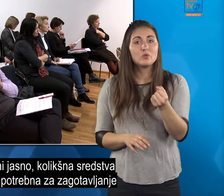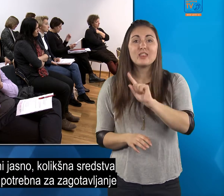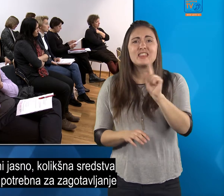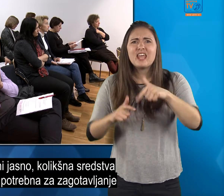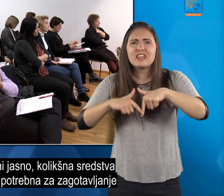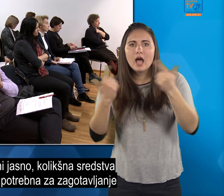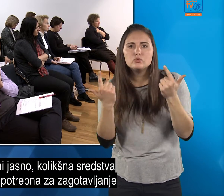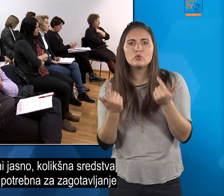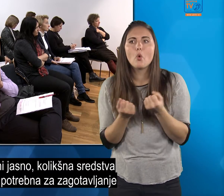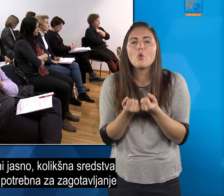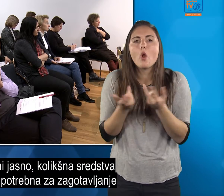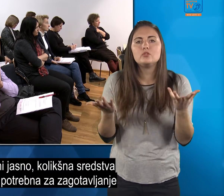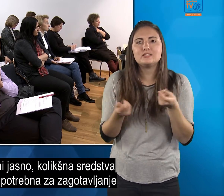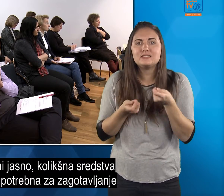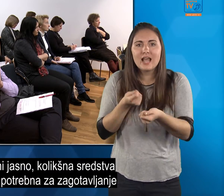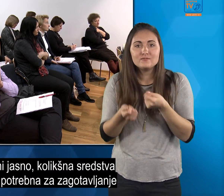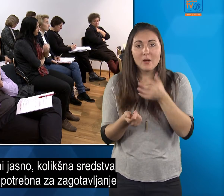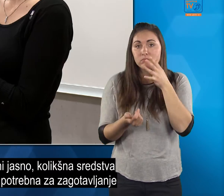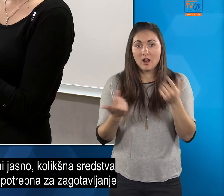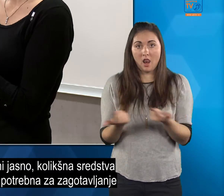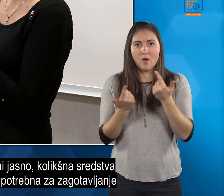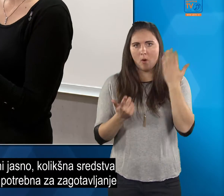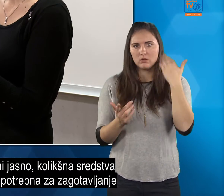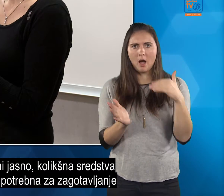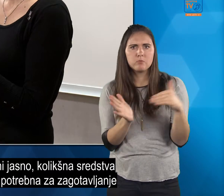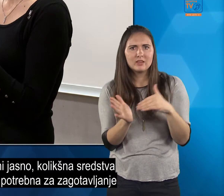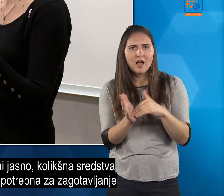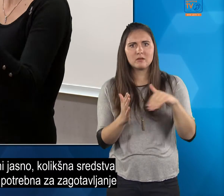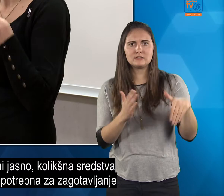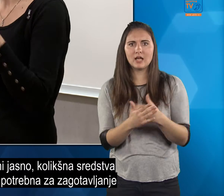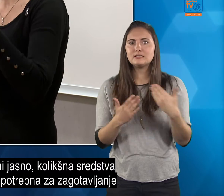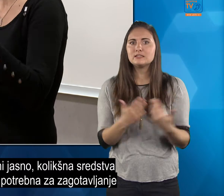Zato ni jasno, kolikšna sredstva bi bila potrebna za zagotavljanje tolmačenja na fakultetah.